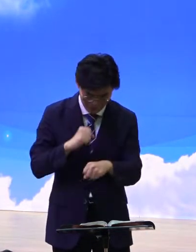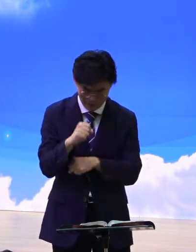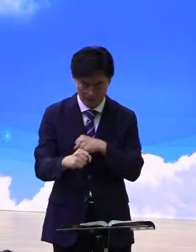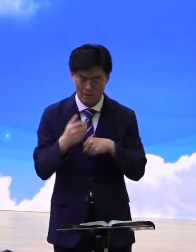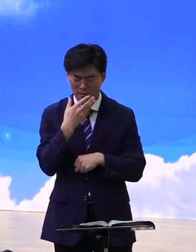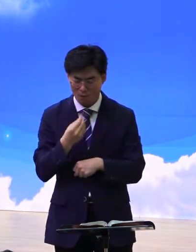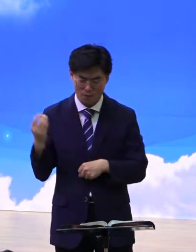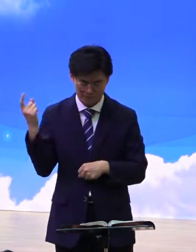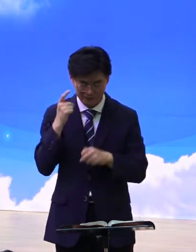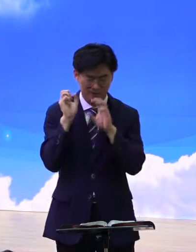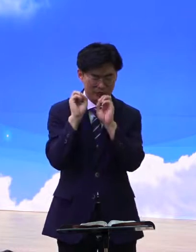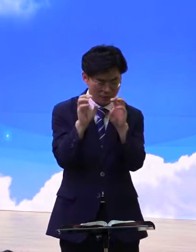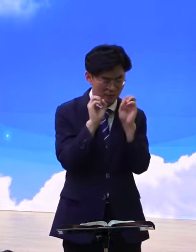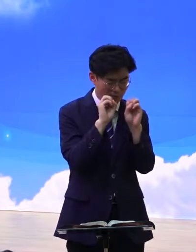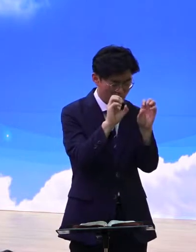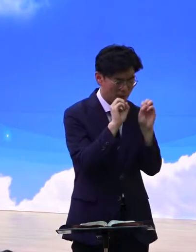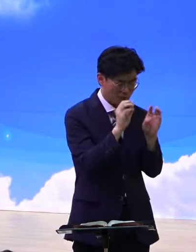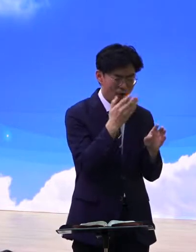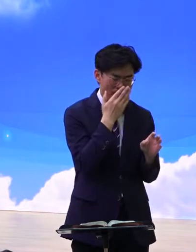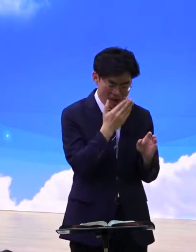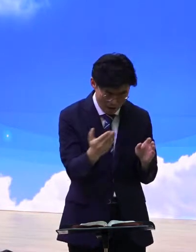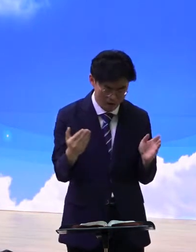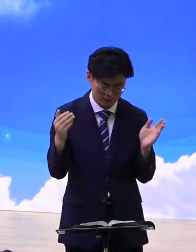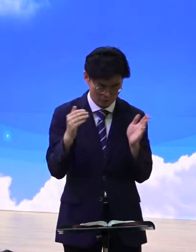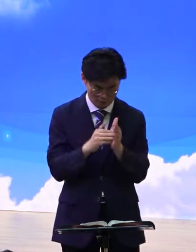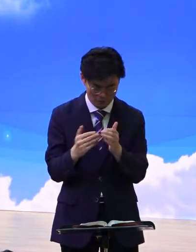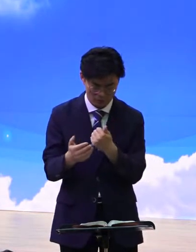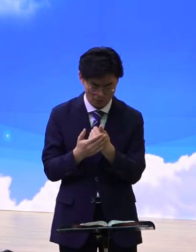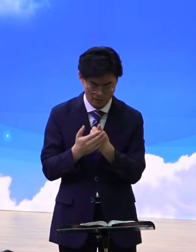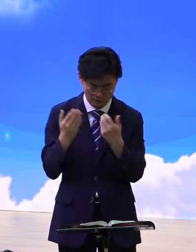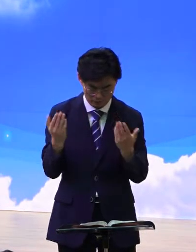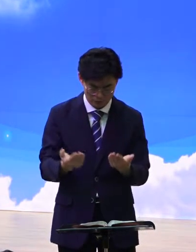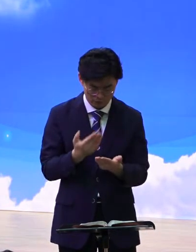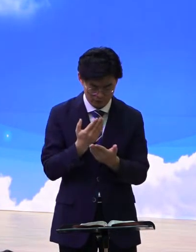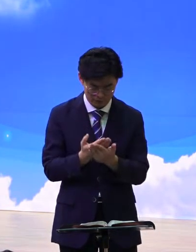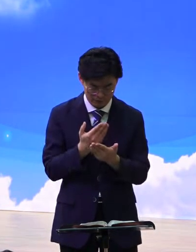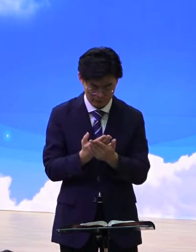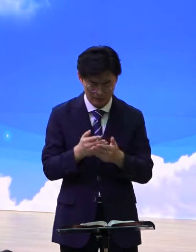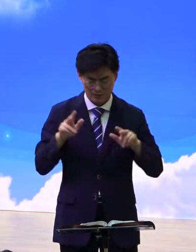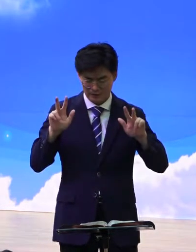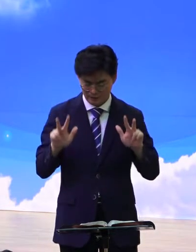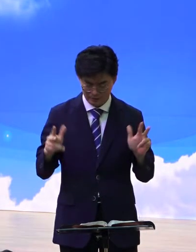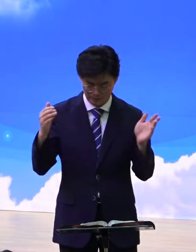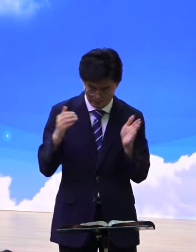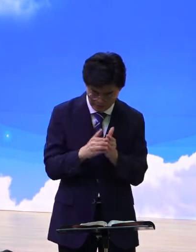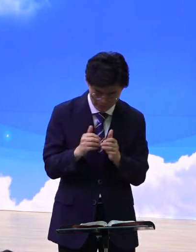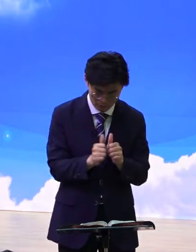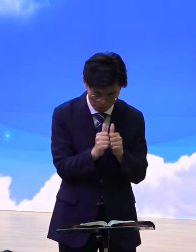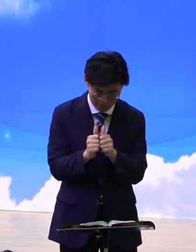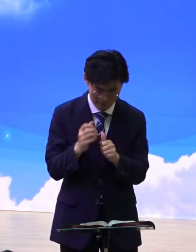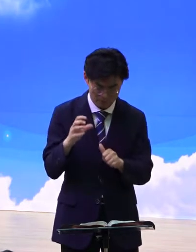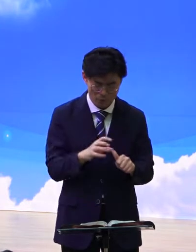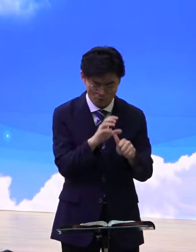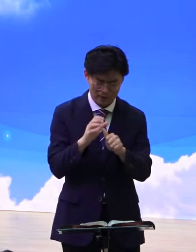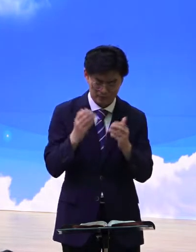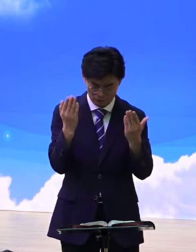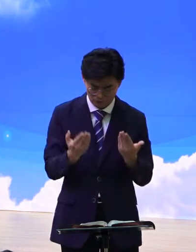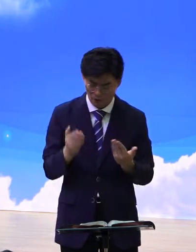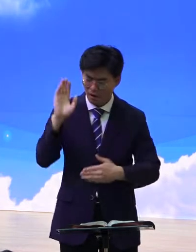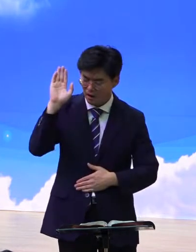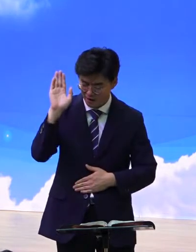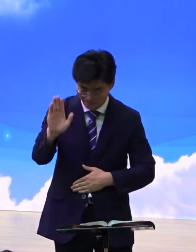지금까지 우리와 동행하셨고 앞으로도 영원토록 우리와 함께 하실 하나님, 우리 영천제일교회 성도들 한 사람 한